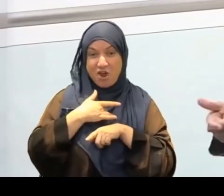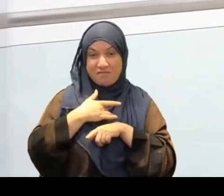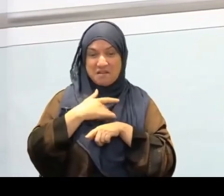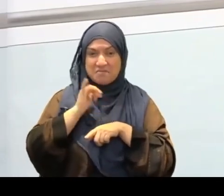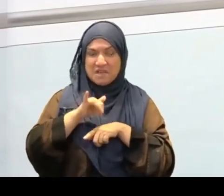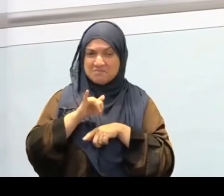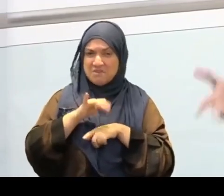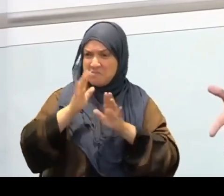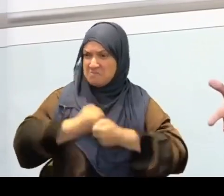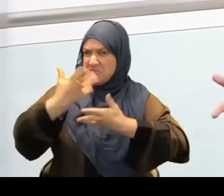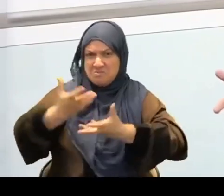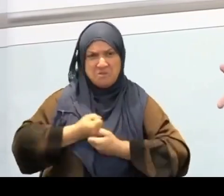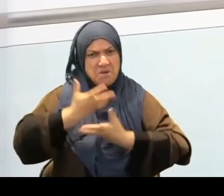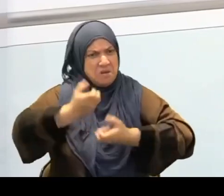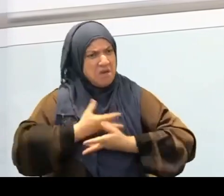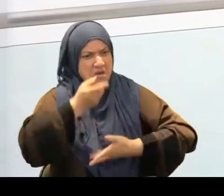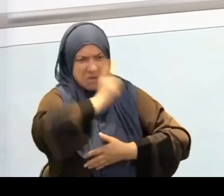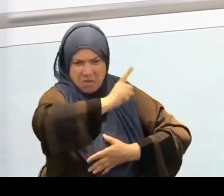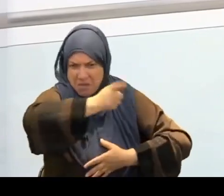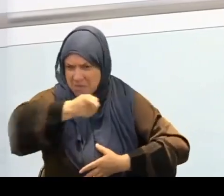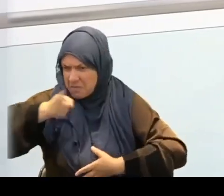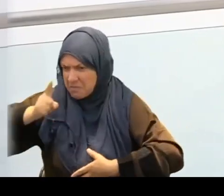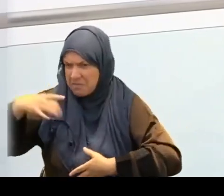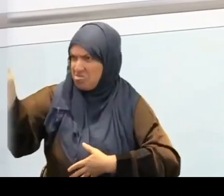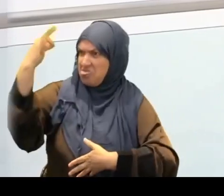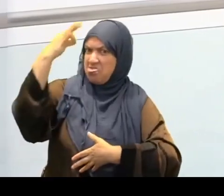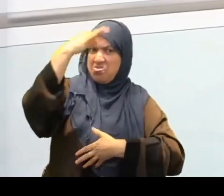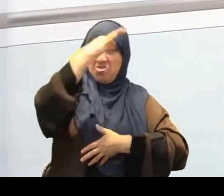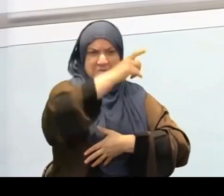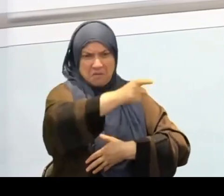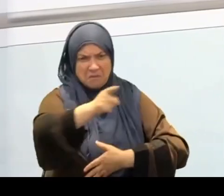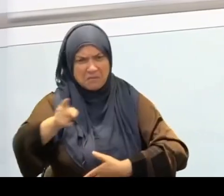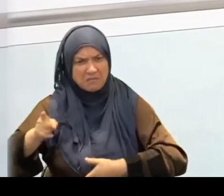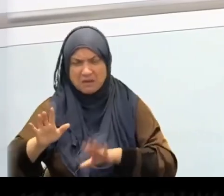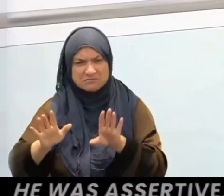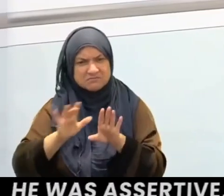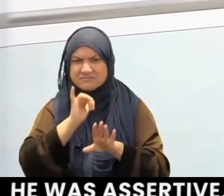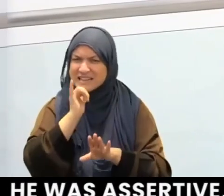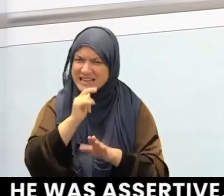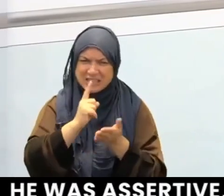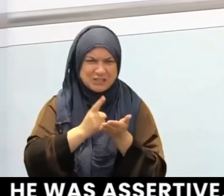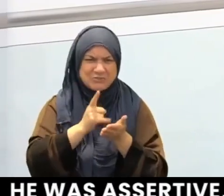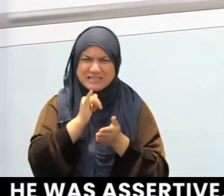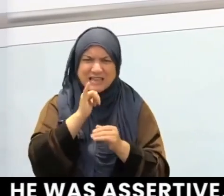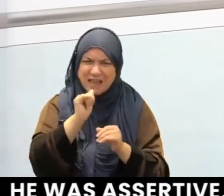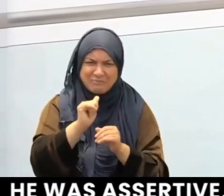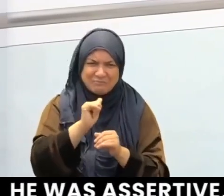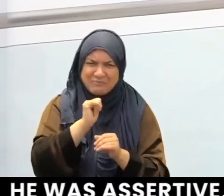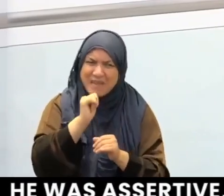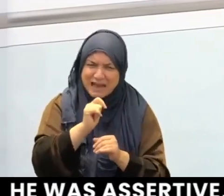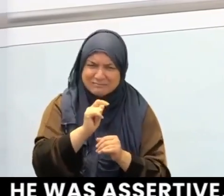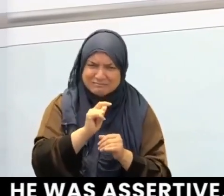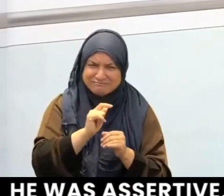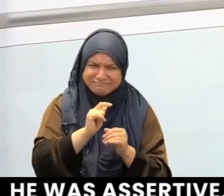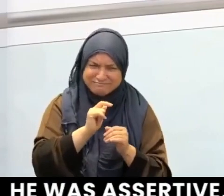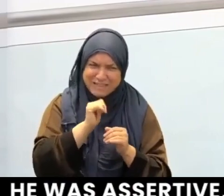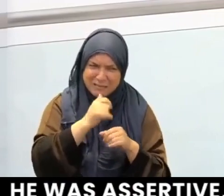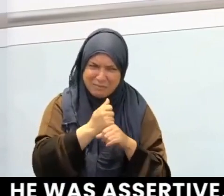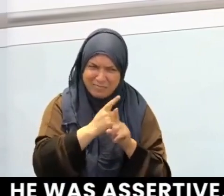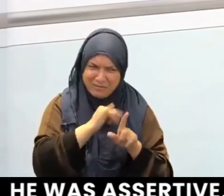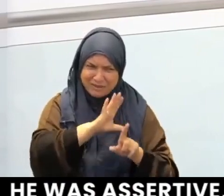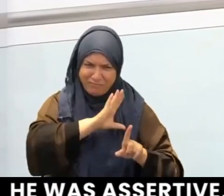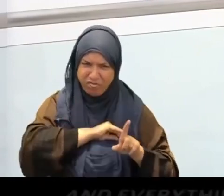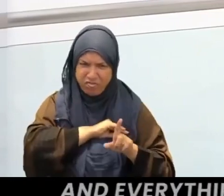and with loudness and being brazen. The Prophet ﷺ was dignified. He was assertive, confident, but dignified,